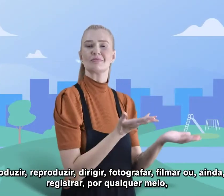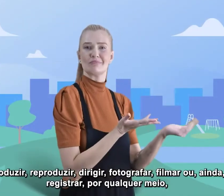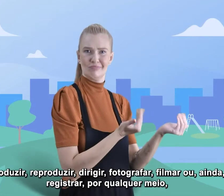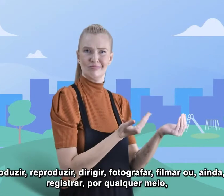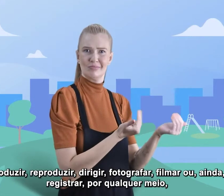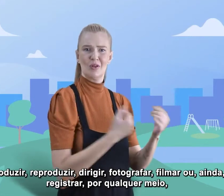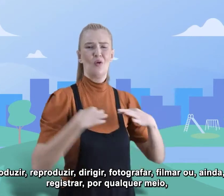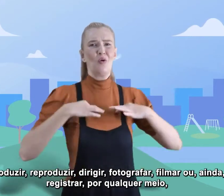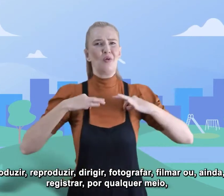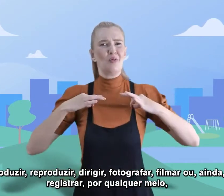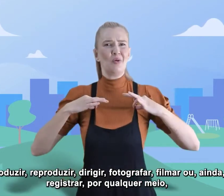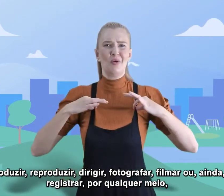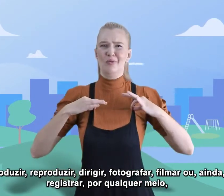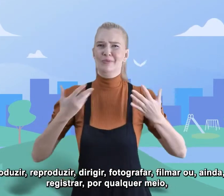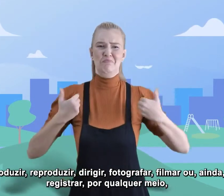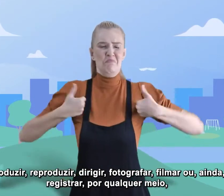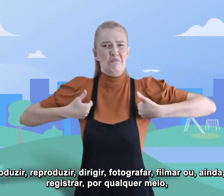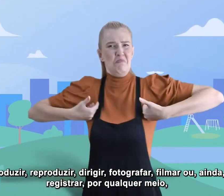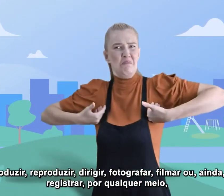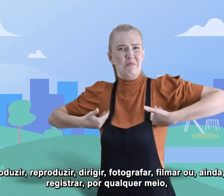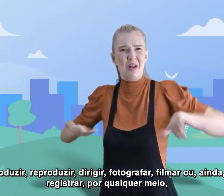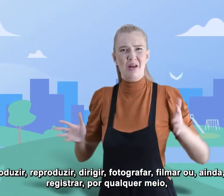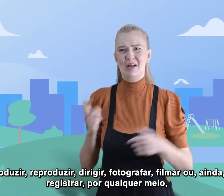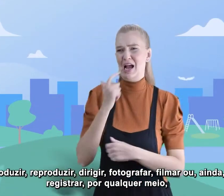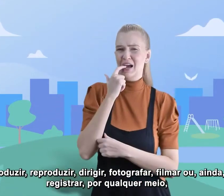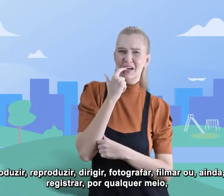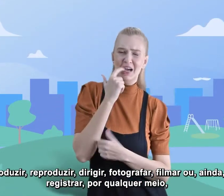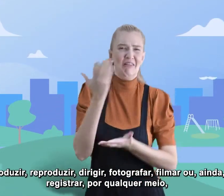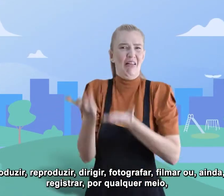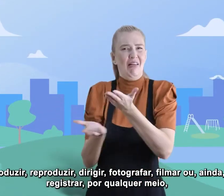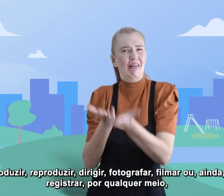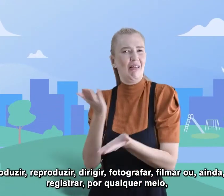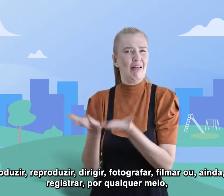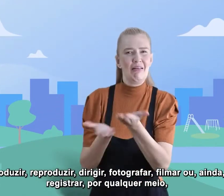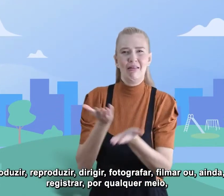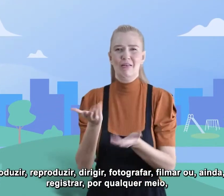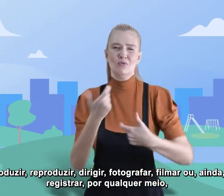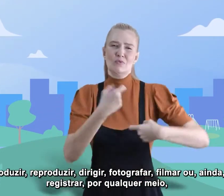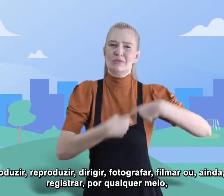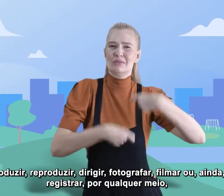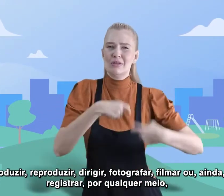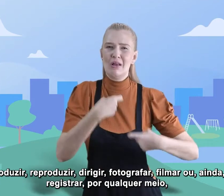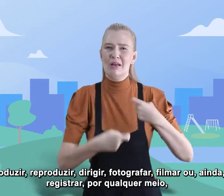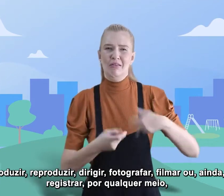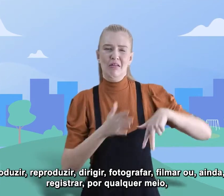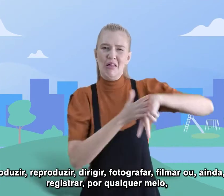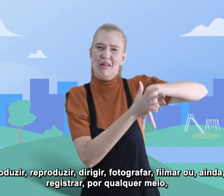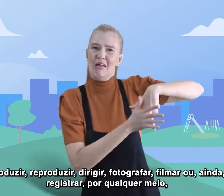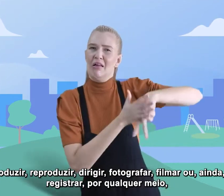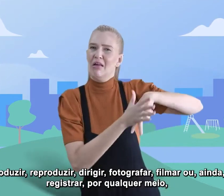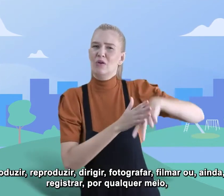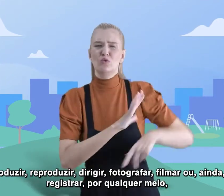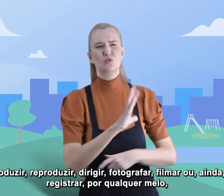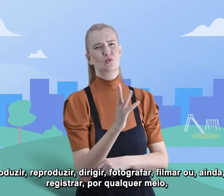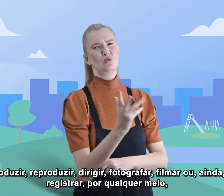Produzir, reproduzir, dirigir, fotografar, filmar ou ainda registrar por qualquer